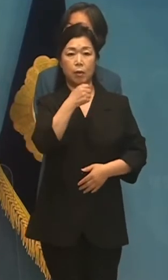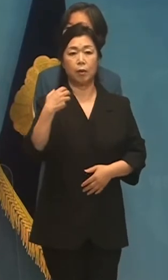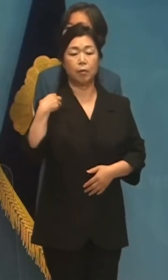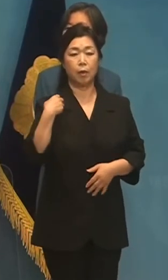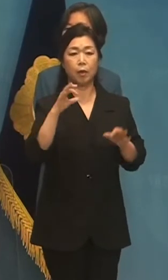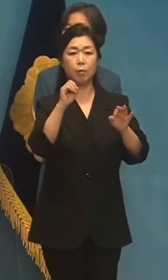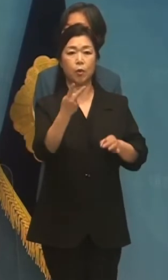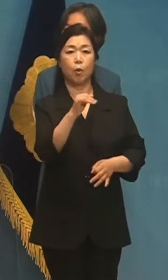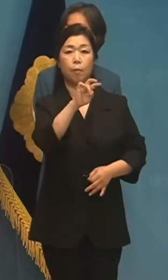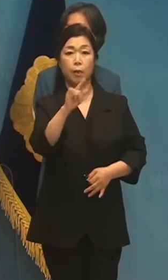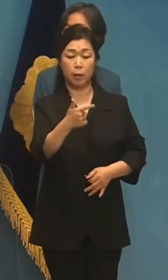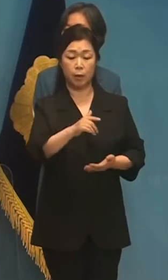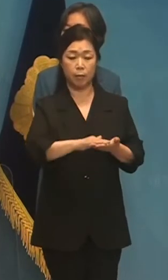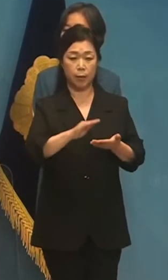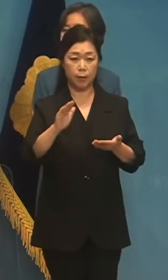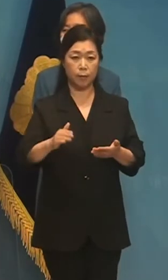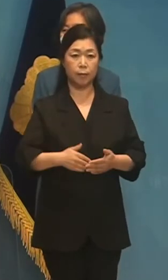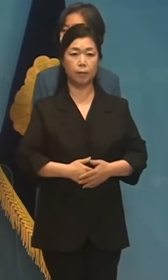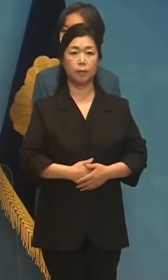김용민 의원입니다.